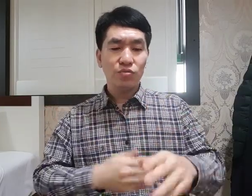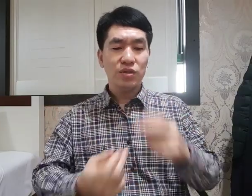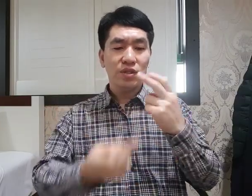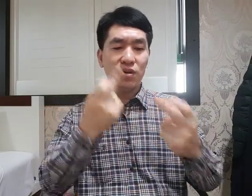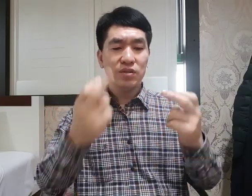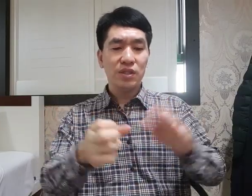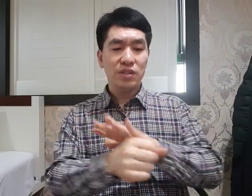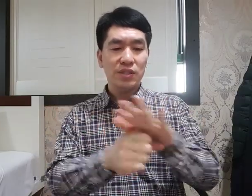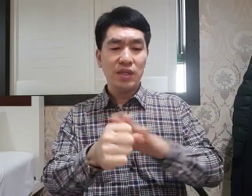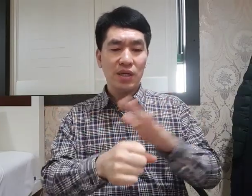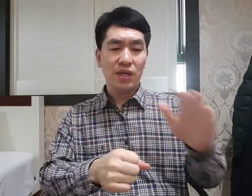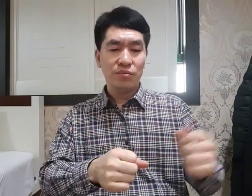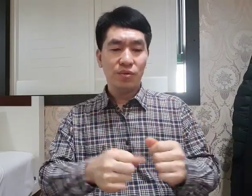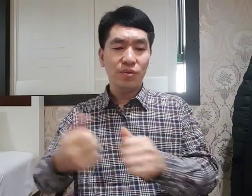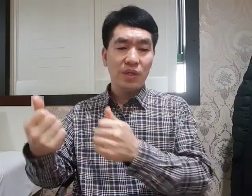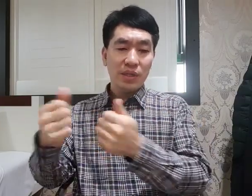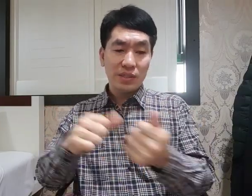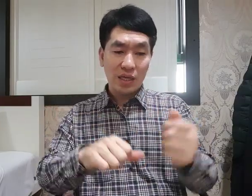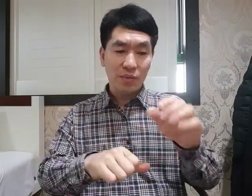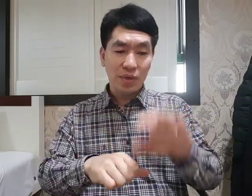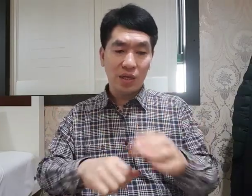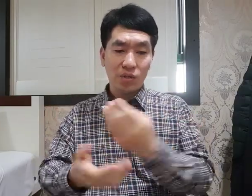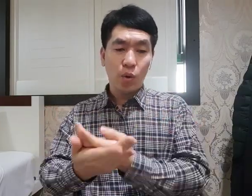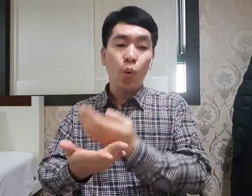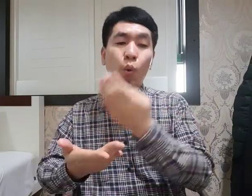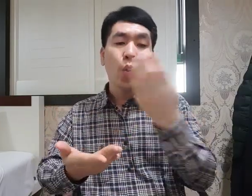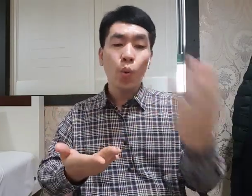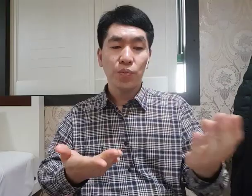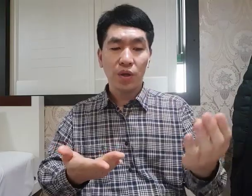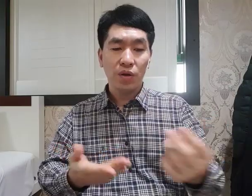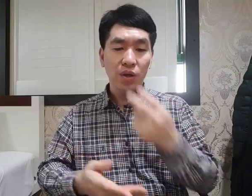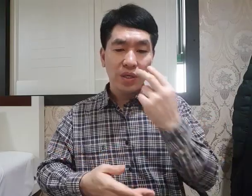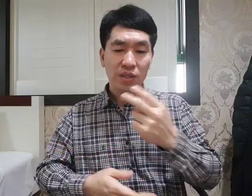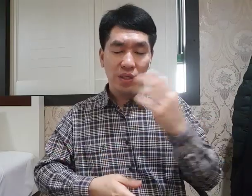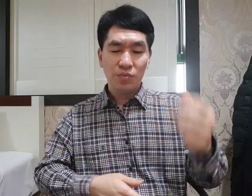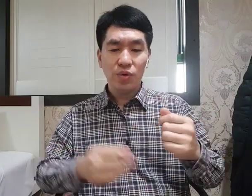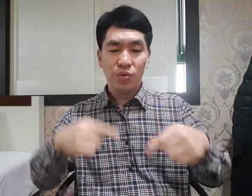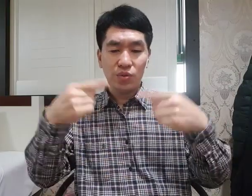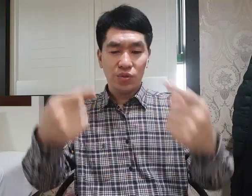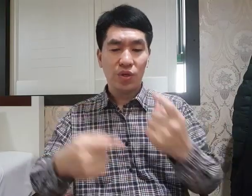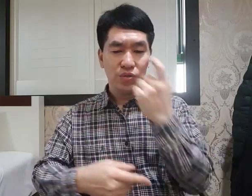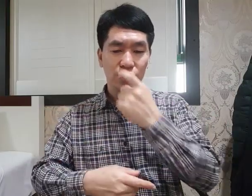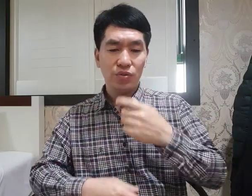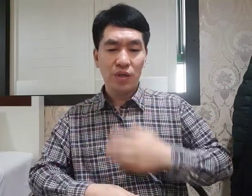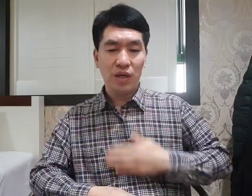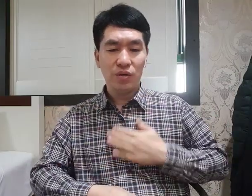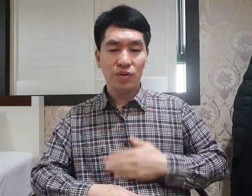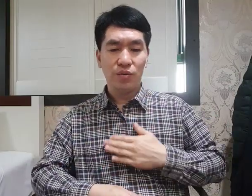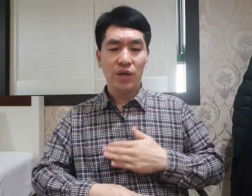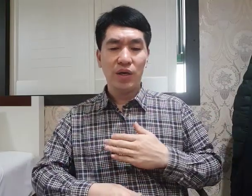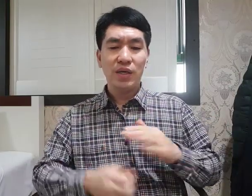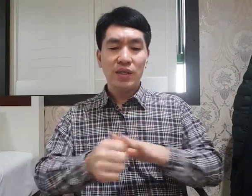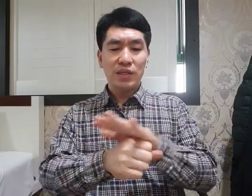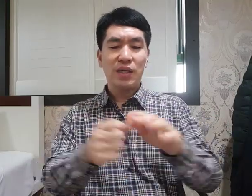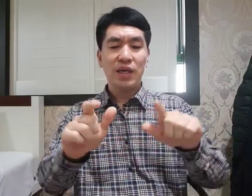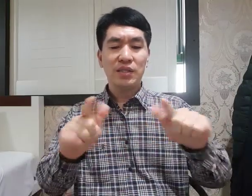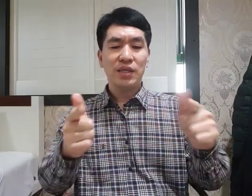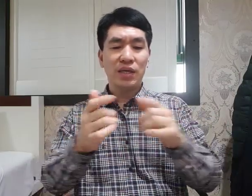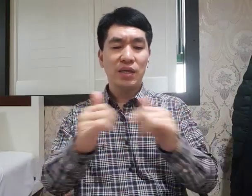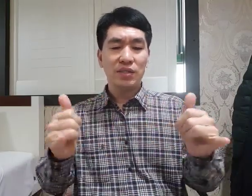우리는 형제를 사랑함으로 사망에서 옮겨 생명으로 들어간 줄을 알거니와 사랑하지 아니하는